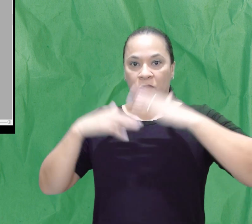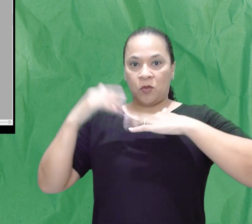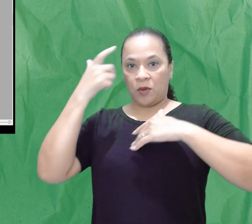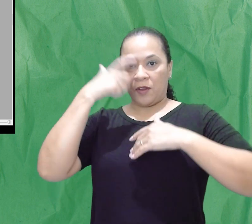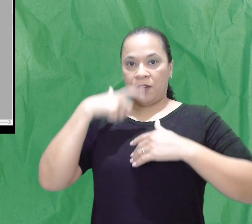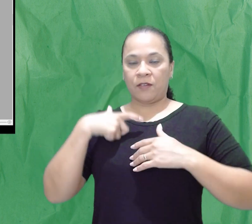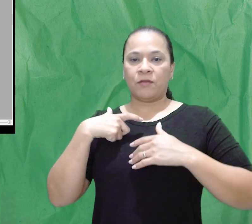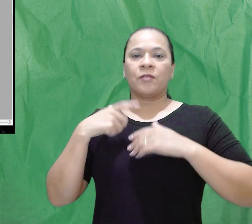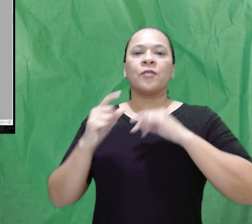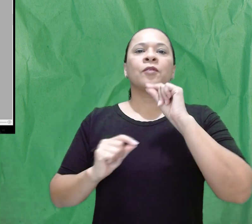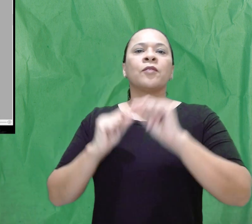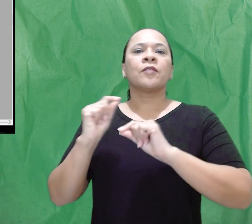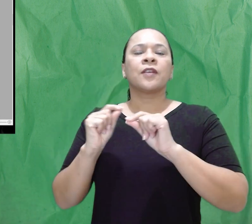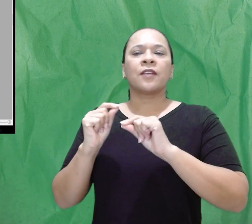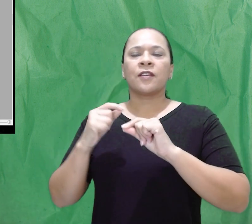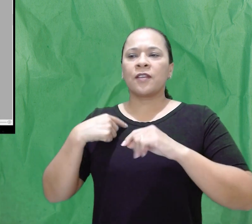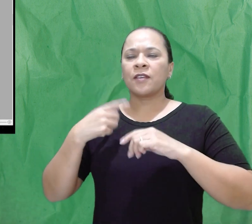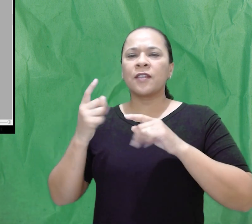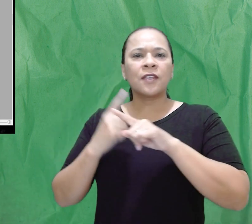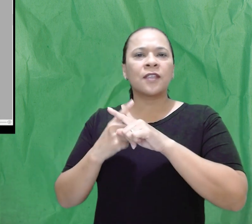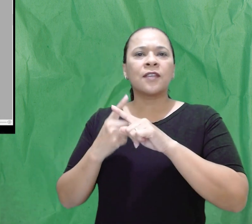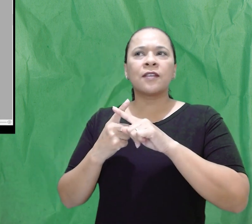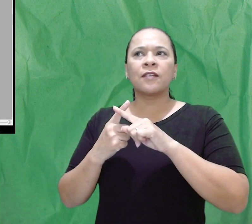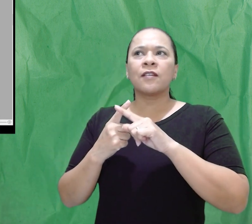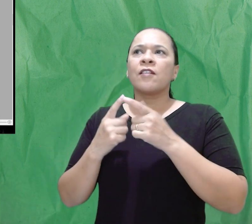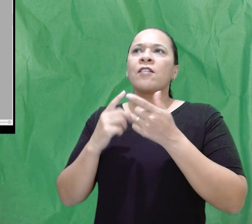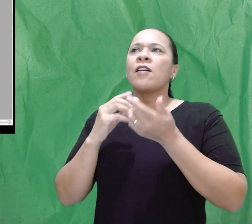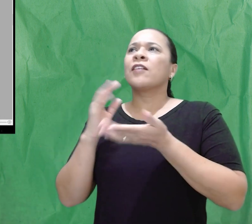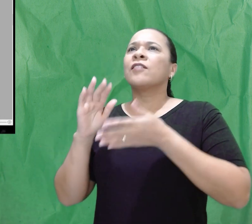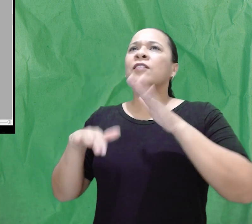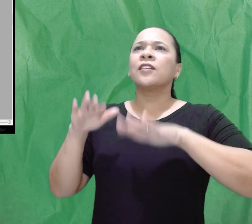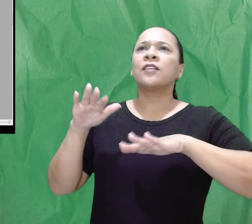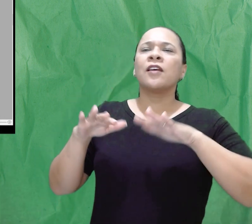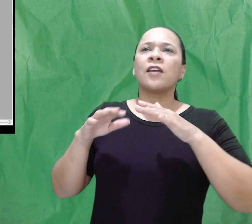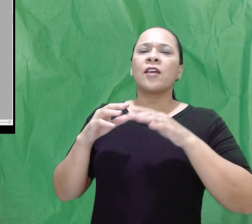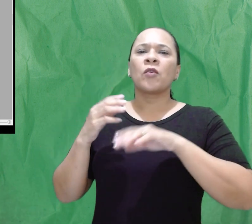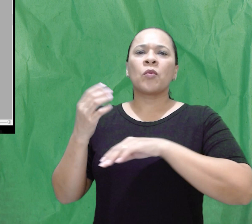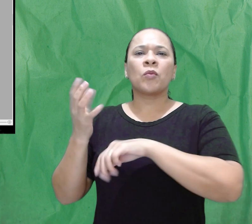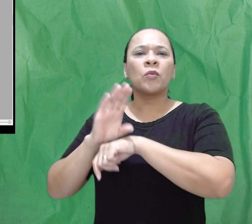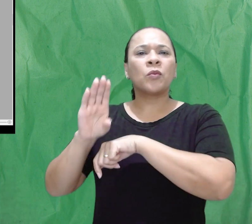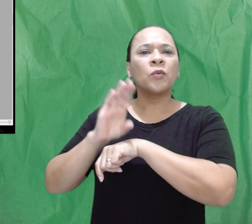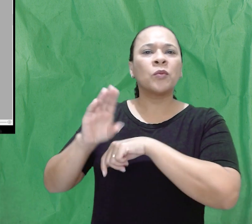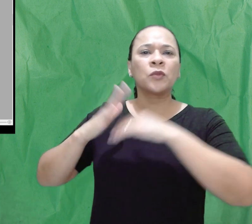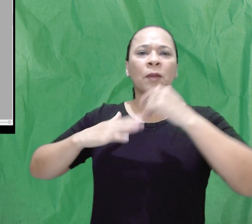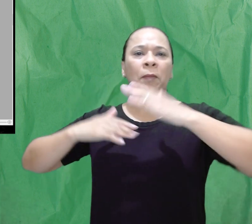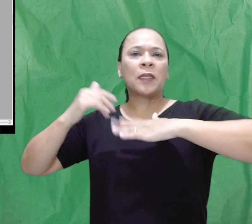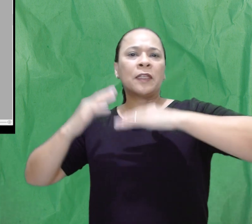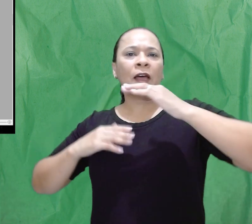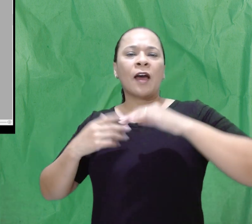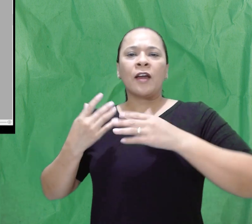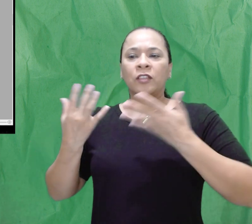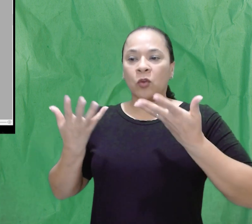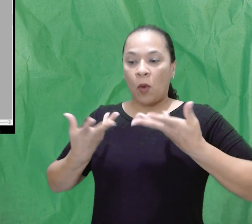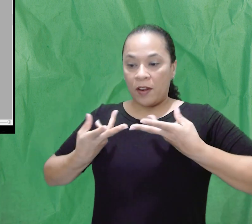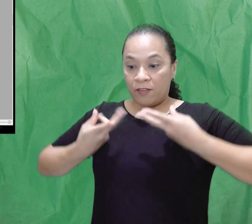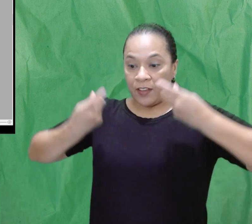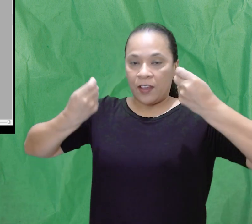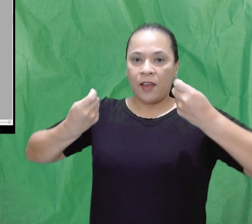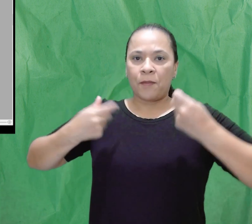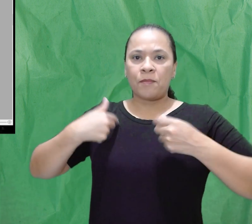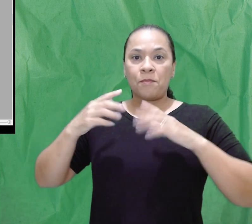como profissional, nós devemos sempre buscar o aprimoramento, que é você procurar novos cursos, novas habilidades,